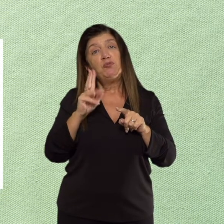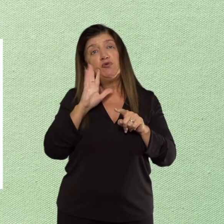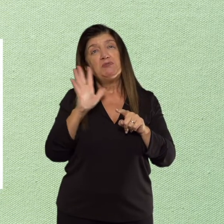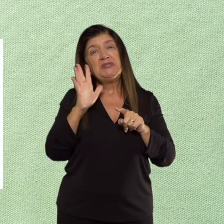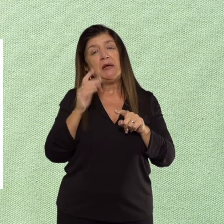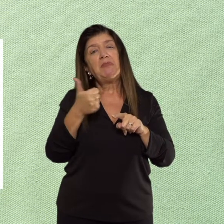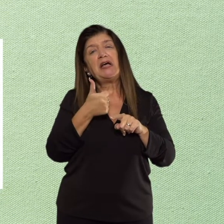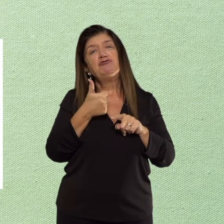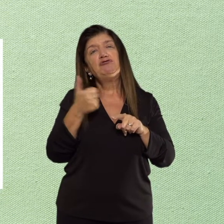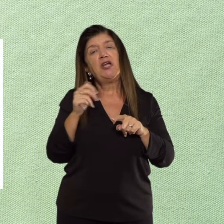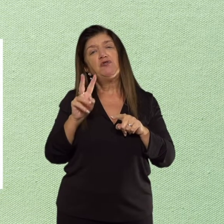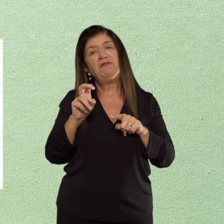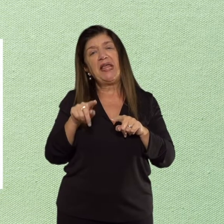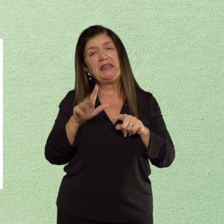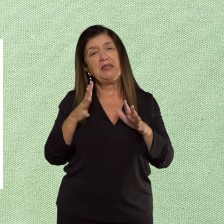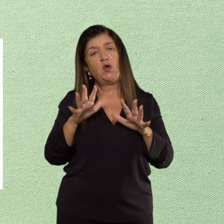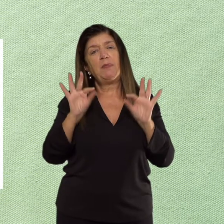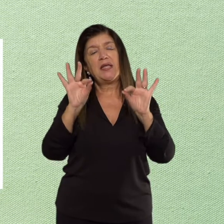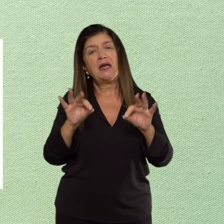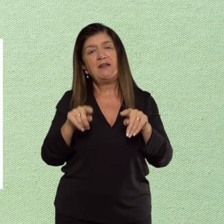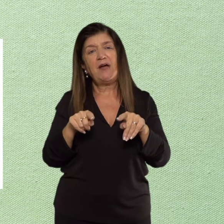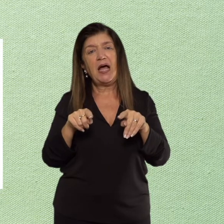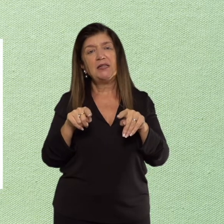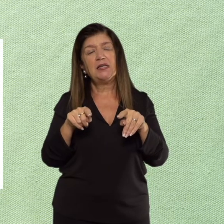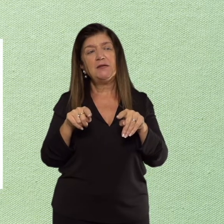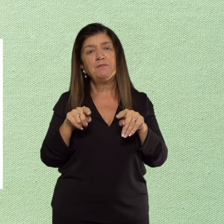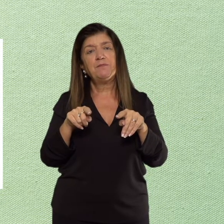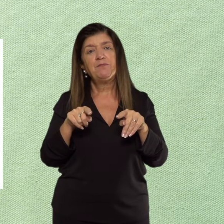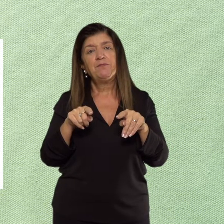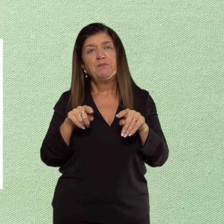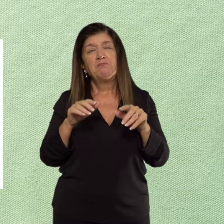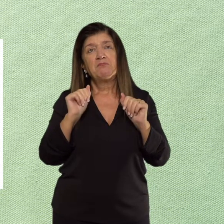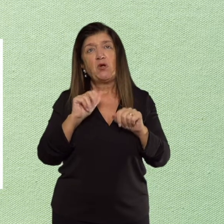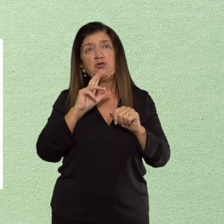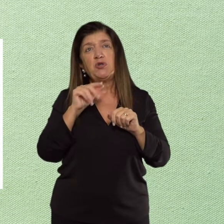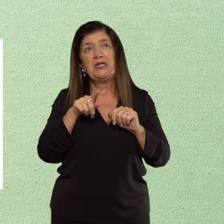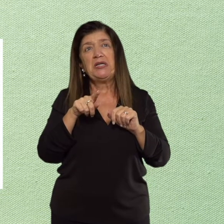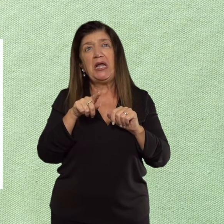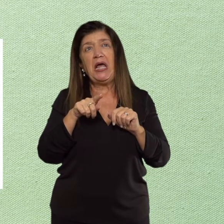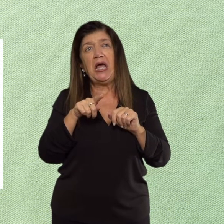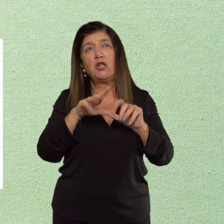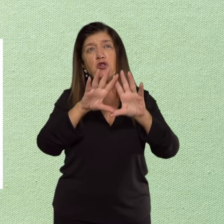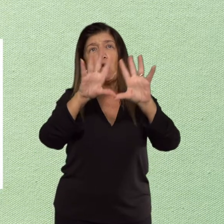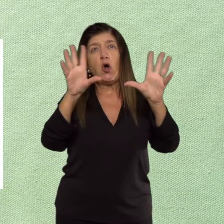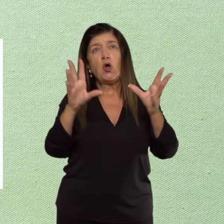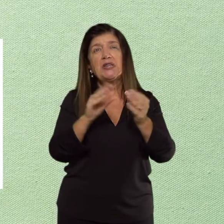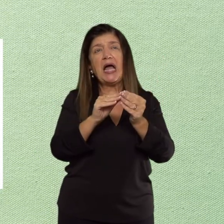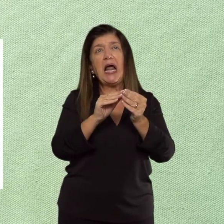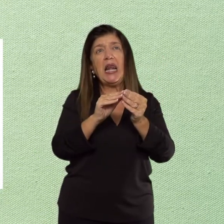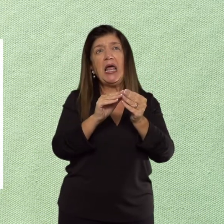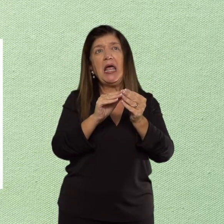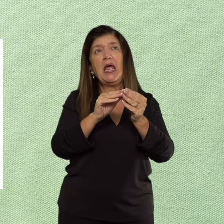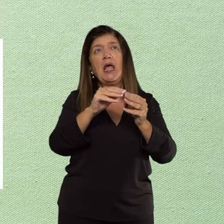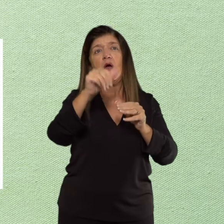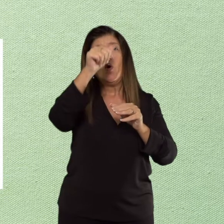a 120, quindi più o meno un sesto di quello realizzato è